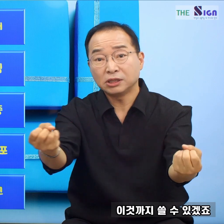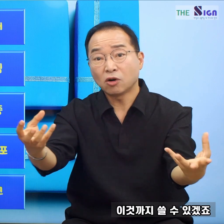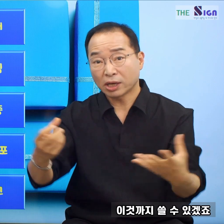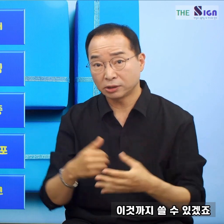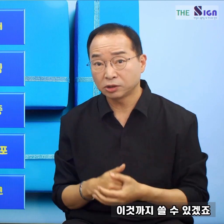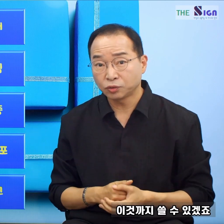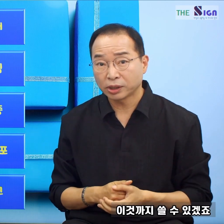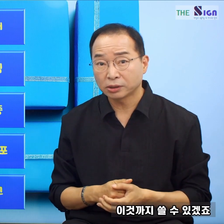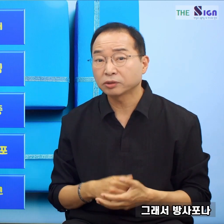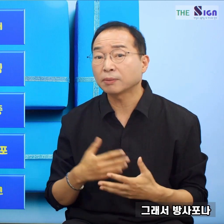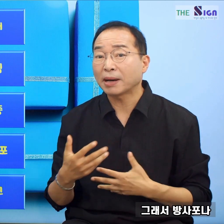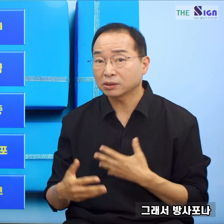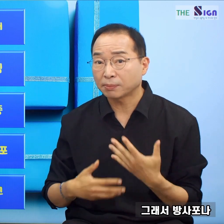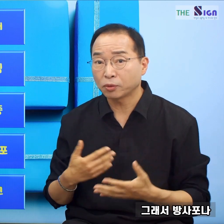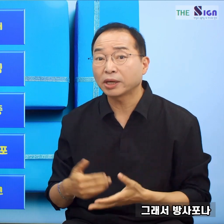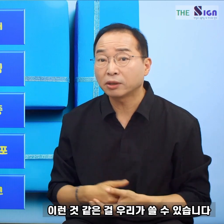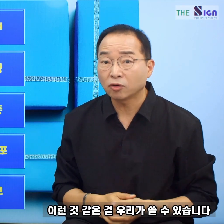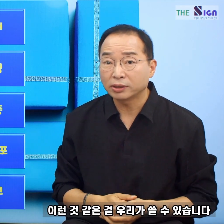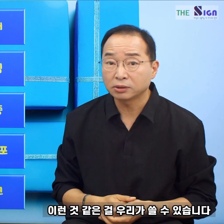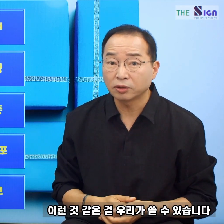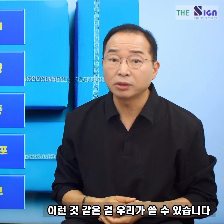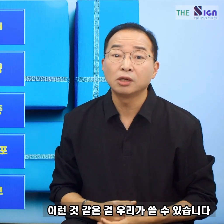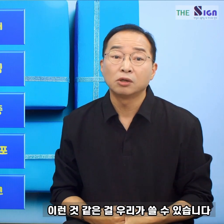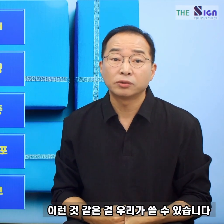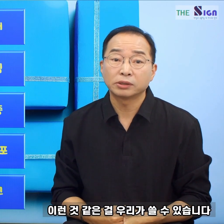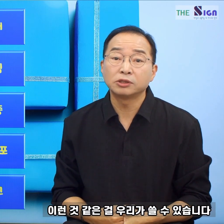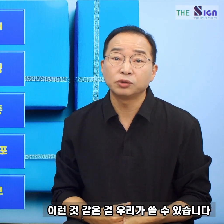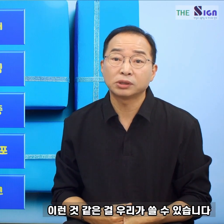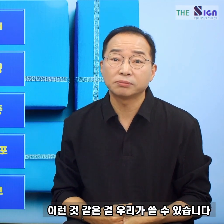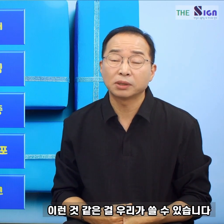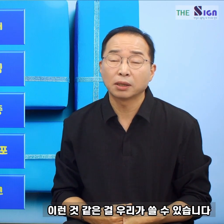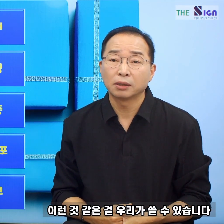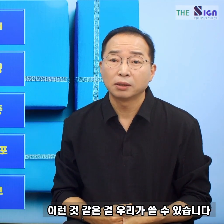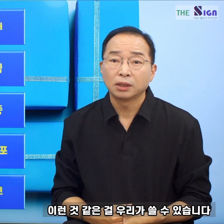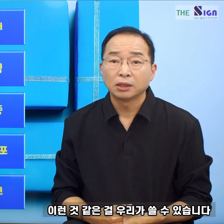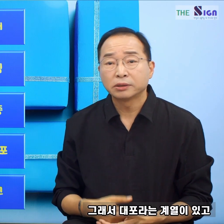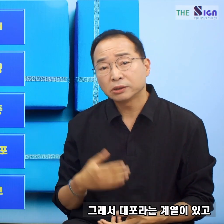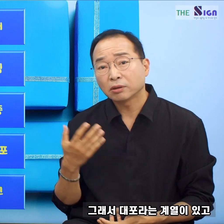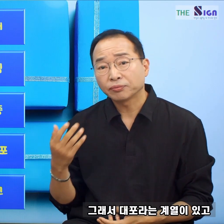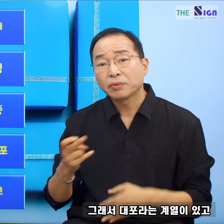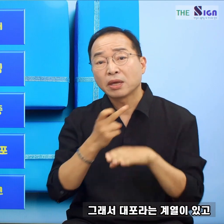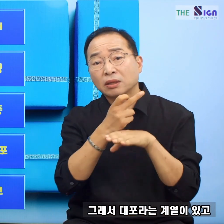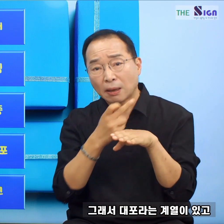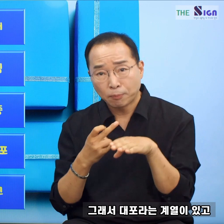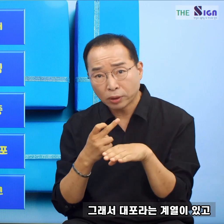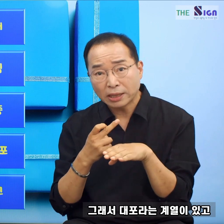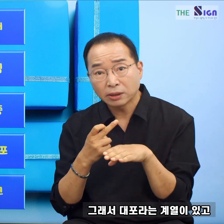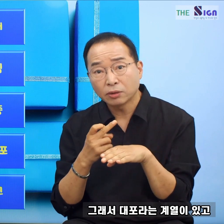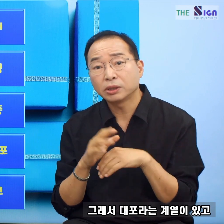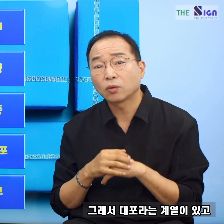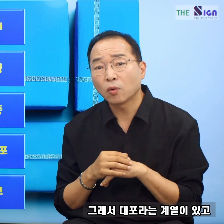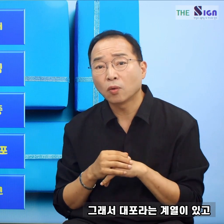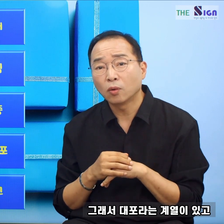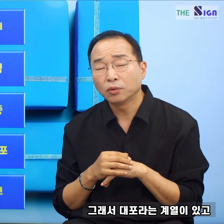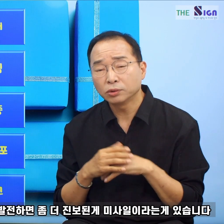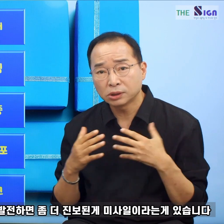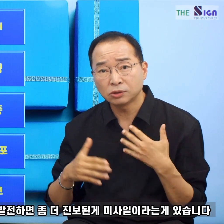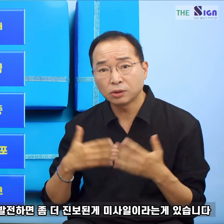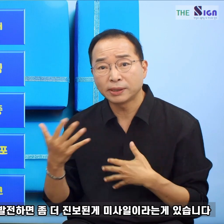이것까지 쓸 수 있겠죠. 그래서 방사포나 이런 거 같은 걸 우리가 쓸 수 있습니다. 그래서 대포라는 계열이 있고 기술이 발전하면